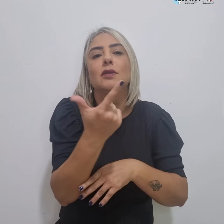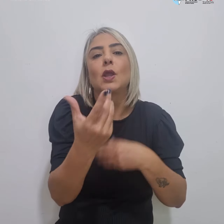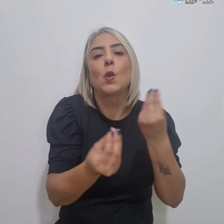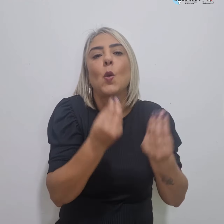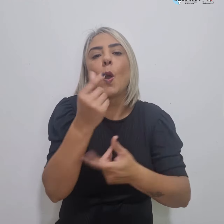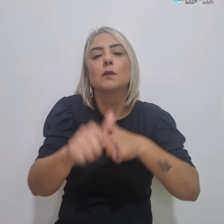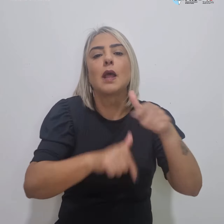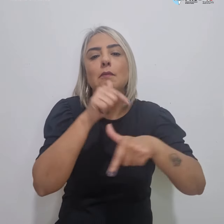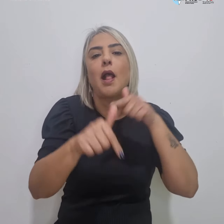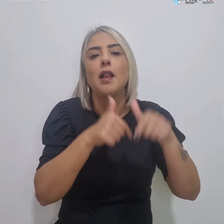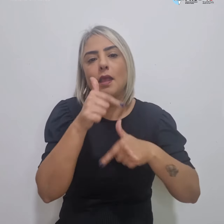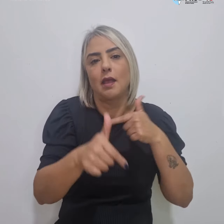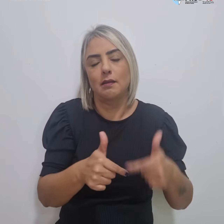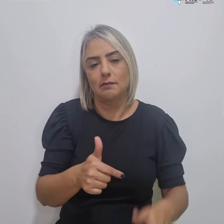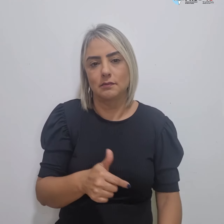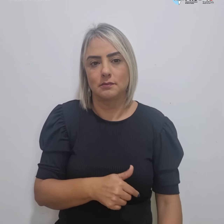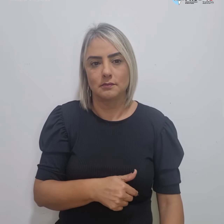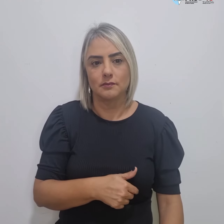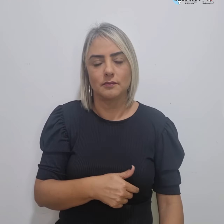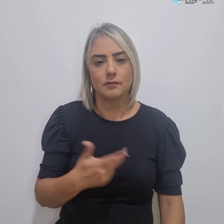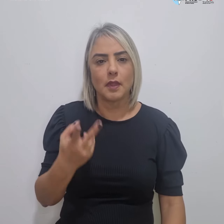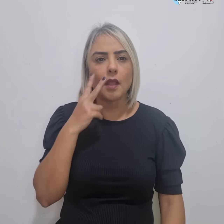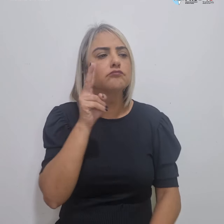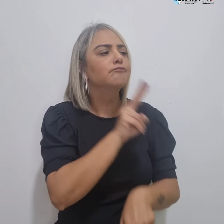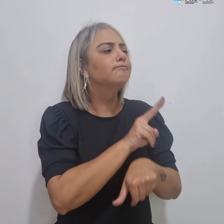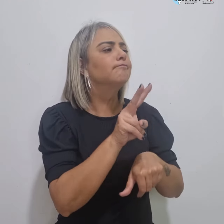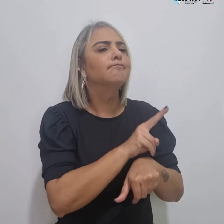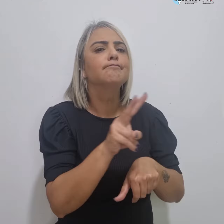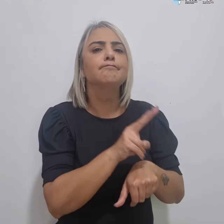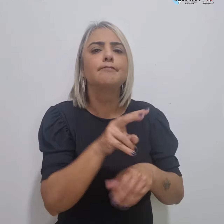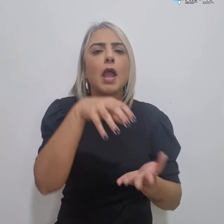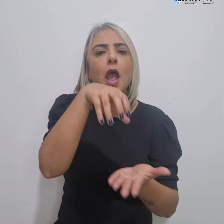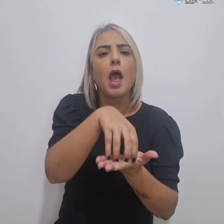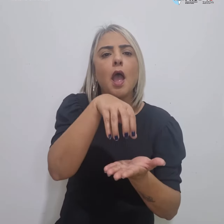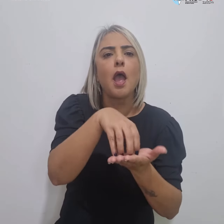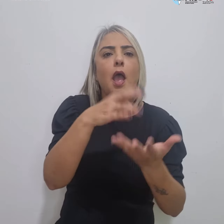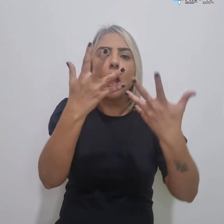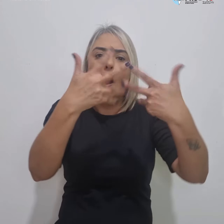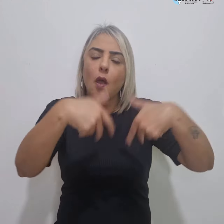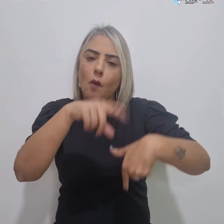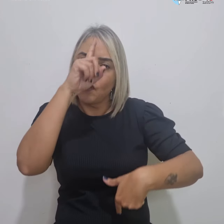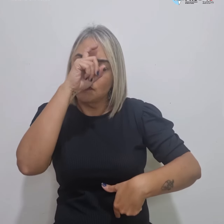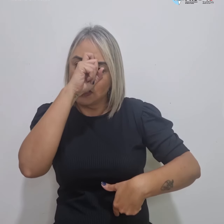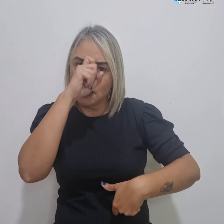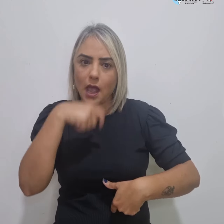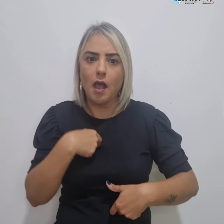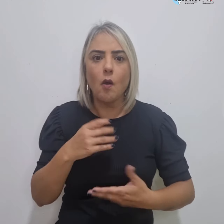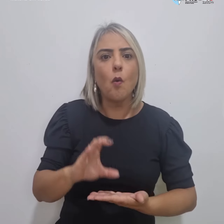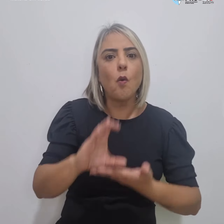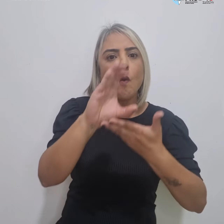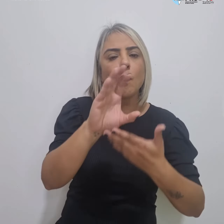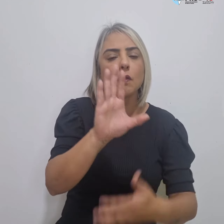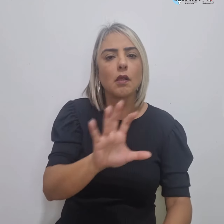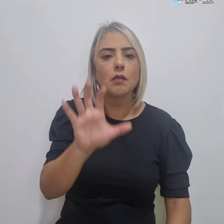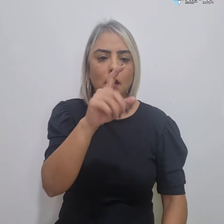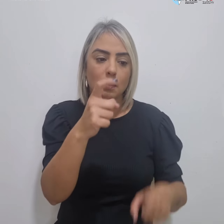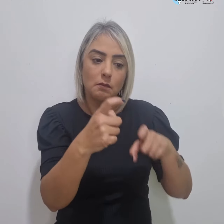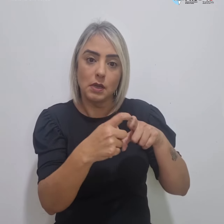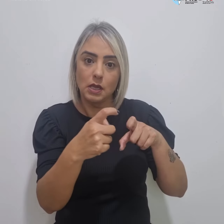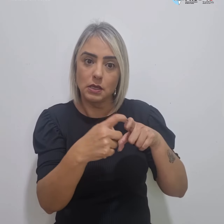trabalho. Em vistoria ao pronto-socorro do HRG, o Conselho Regional de